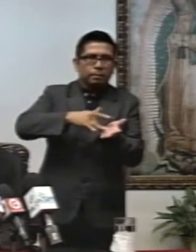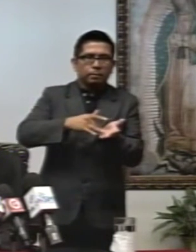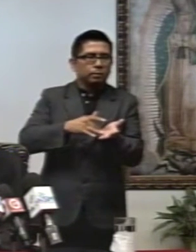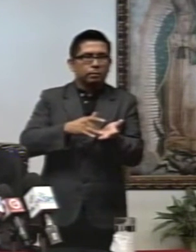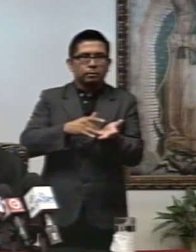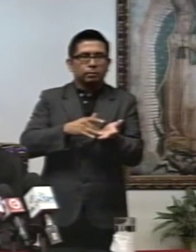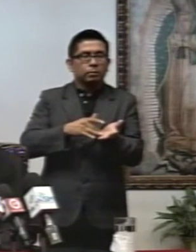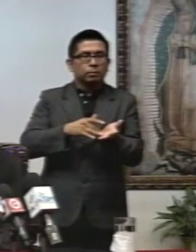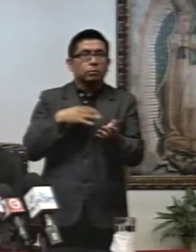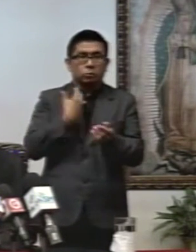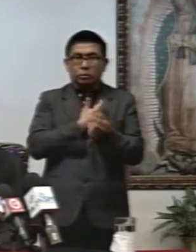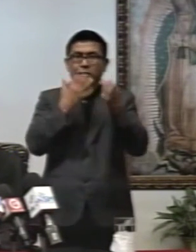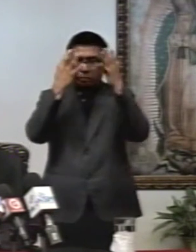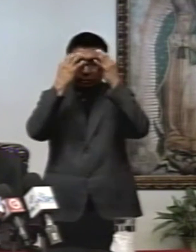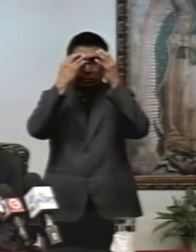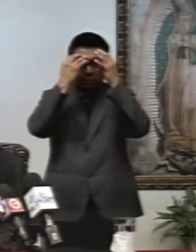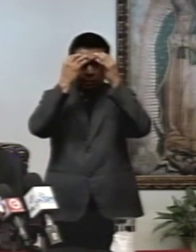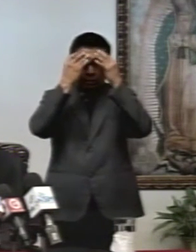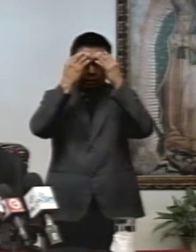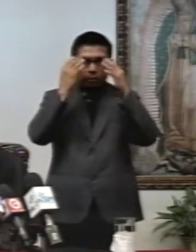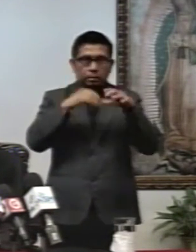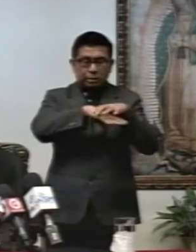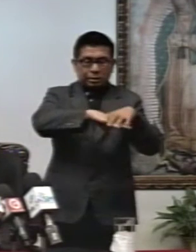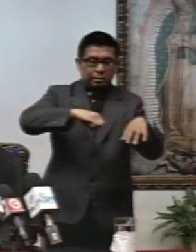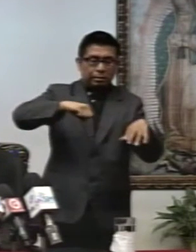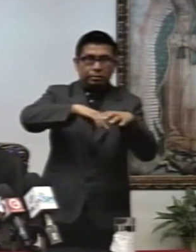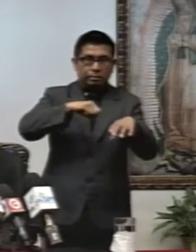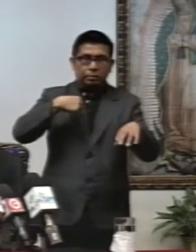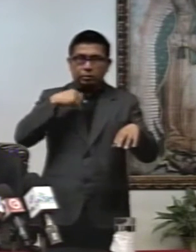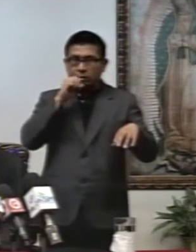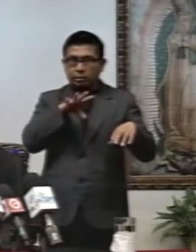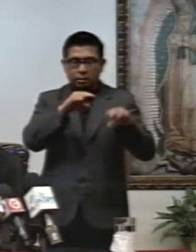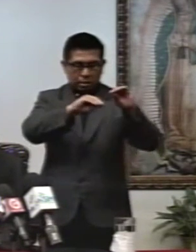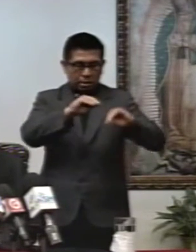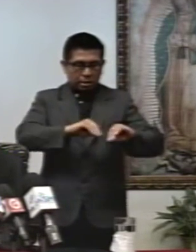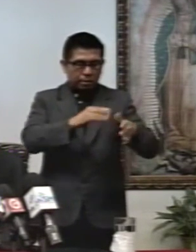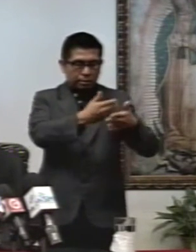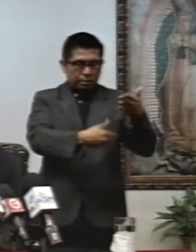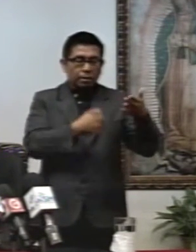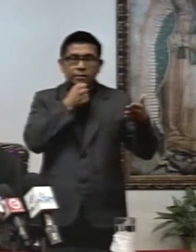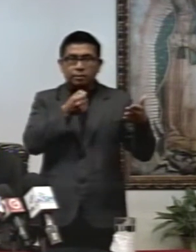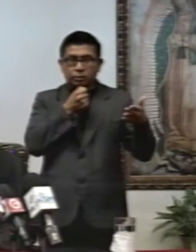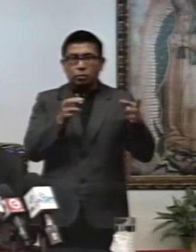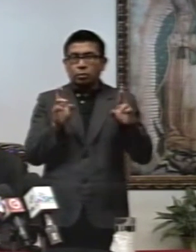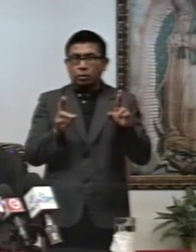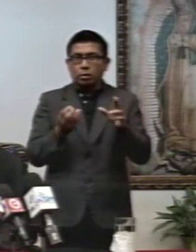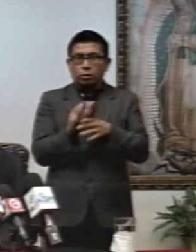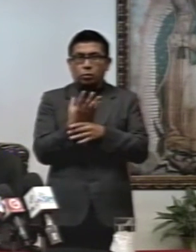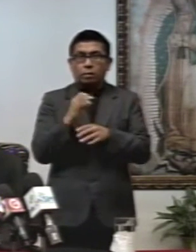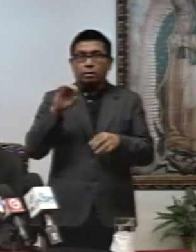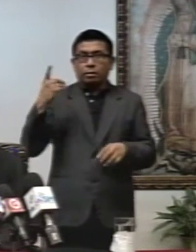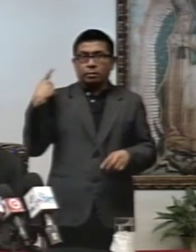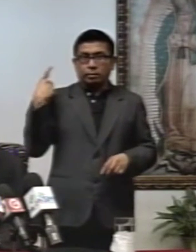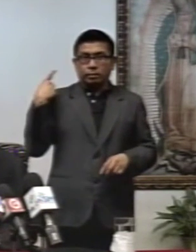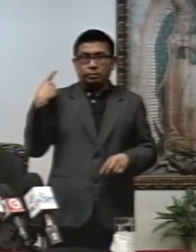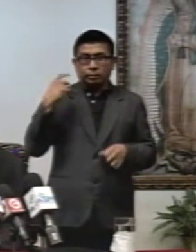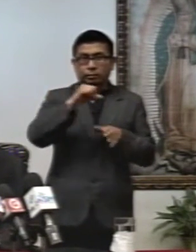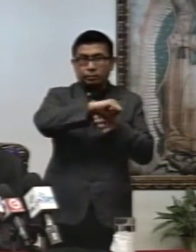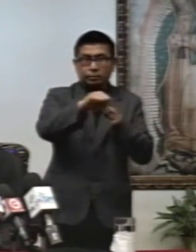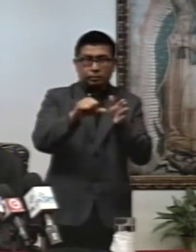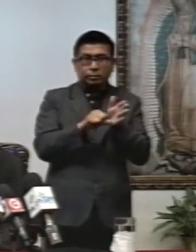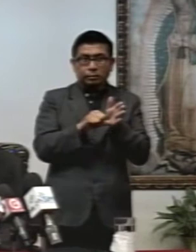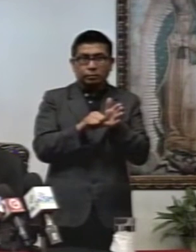estamos sumamente preocupados en realidad. Lo decíamos en el comunicado. Ojalá que la nueva directiva, que la nueva conformación